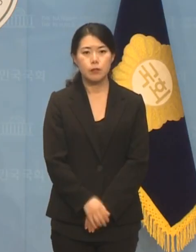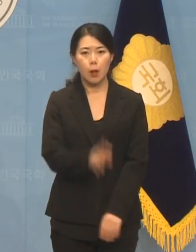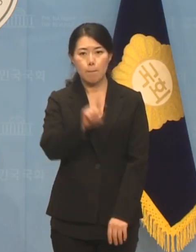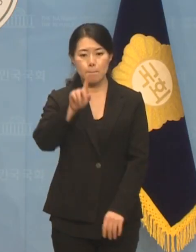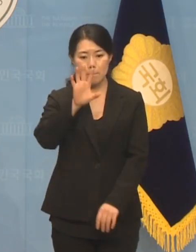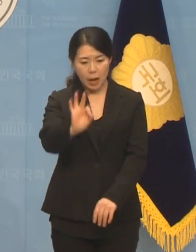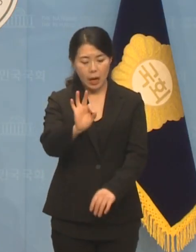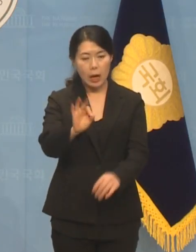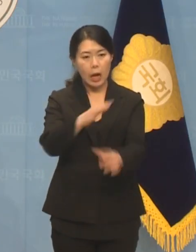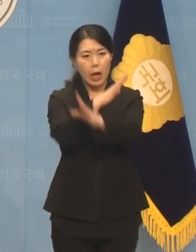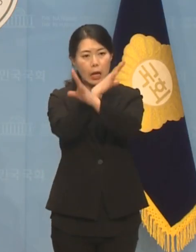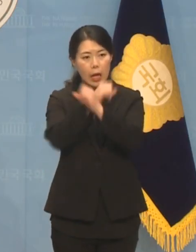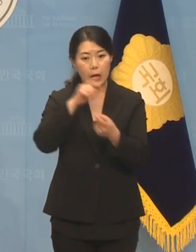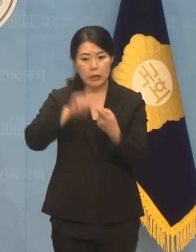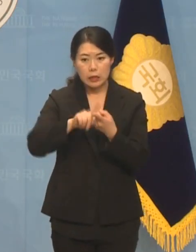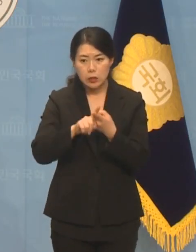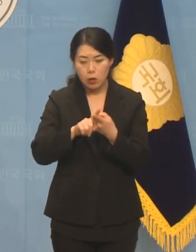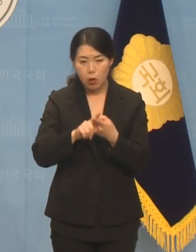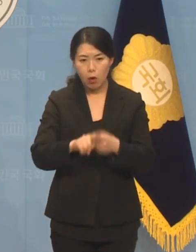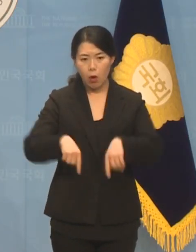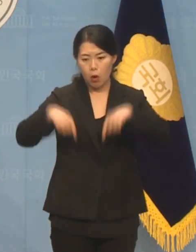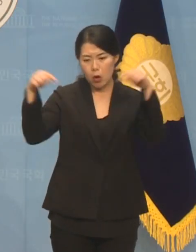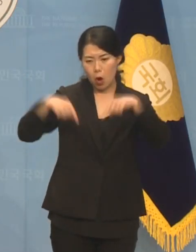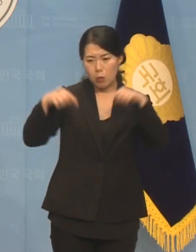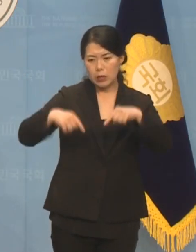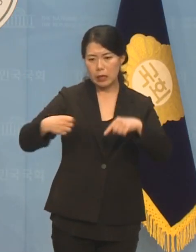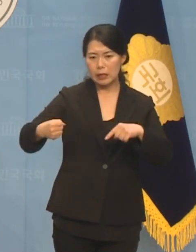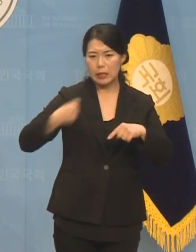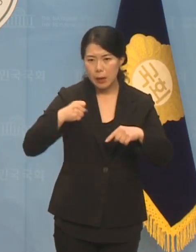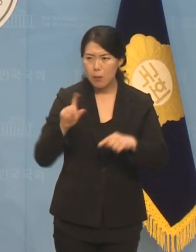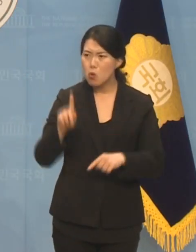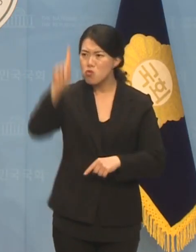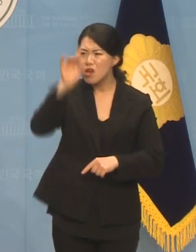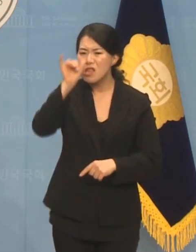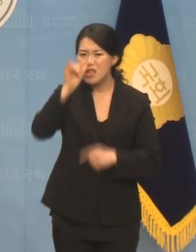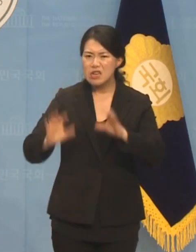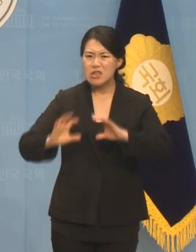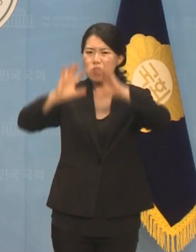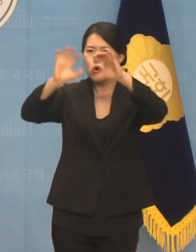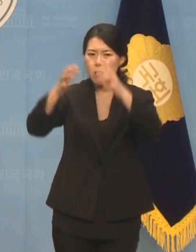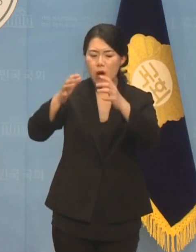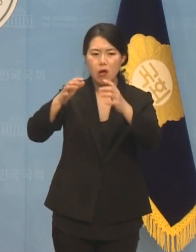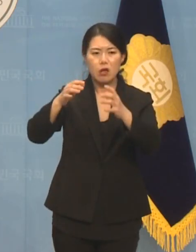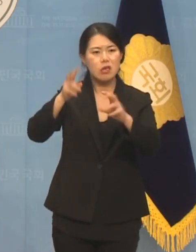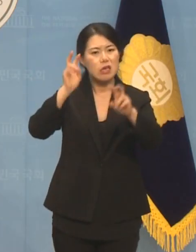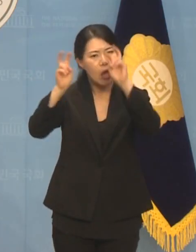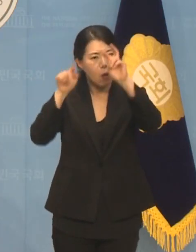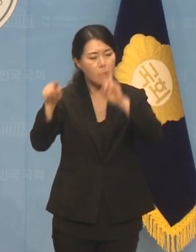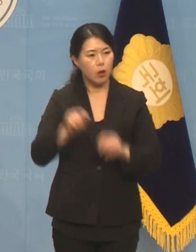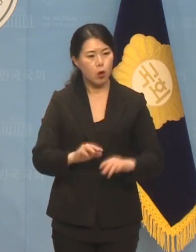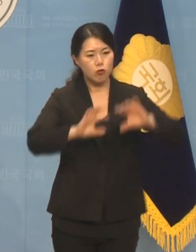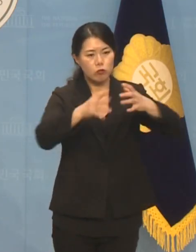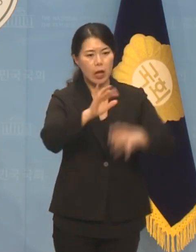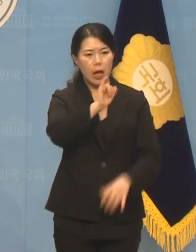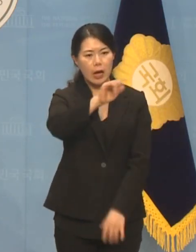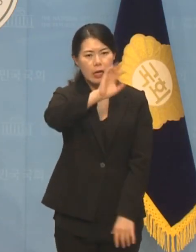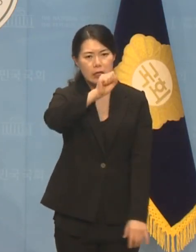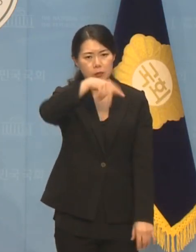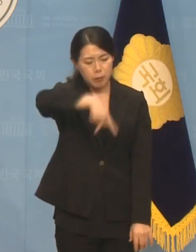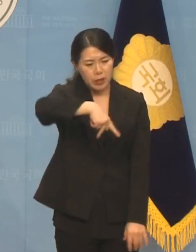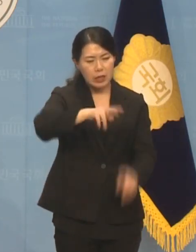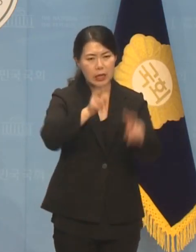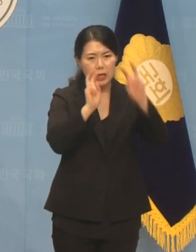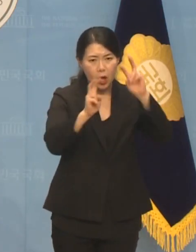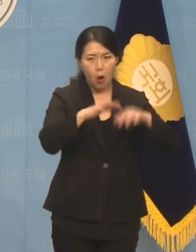망이용 계약 공정화법 논의는 협상력의 우위를 가진 글로벌 빅테크 기업들이 국내 ISP 기업의